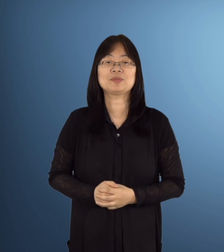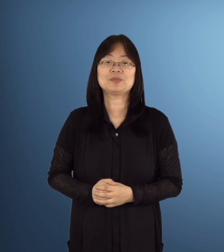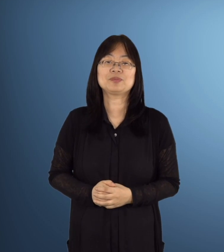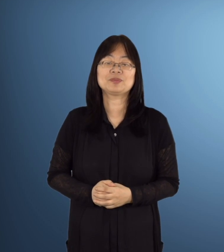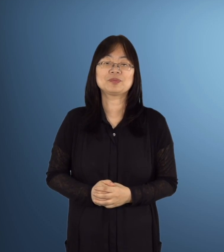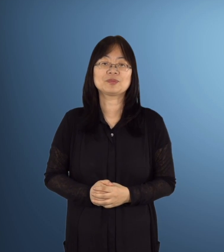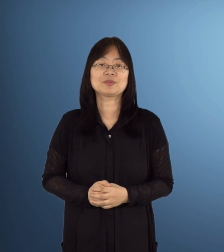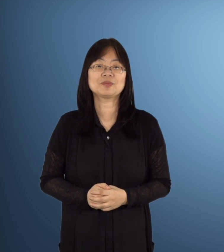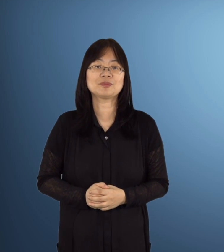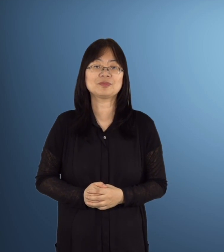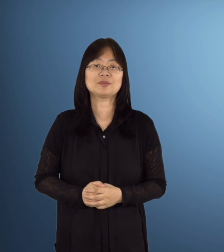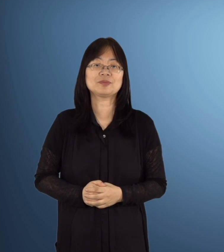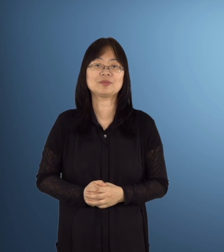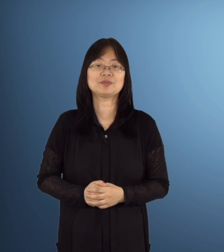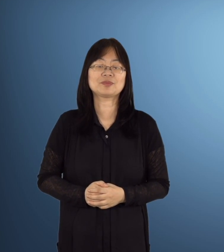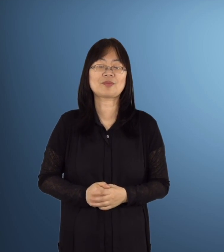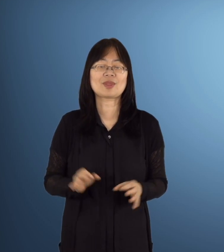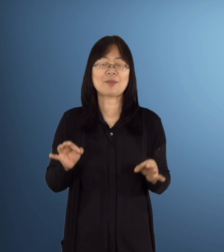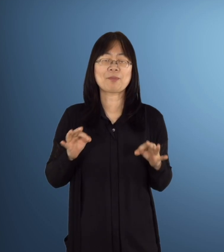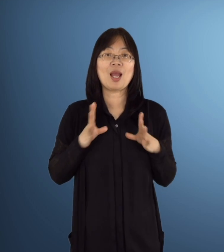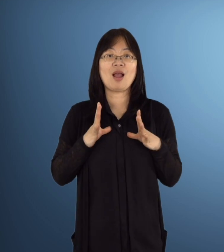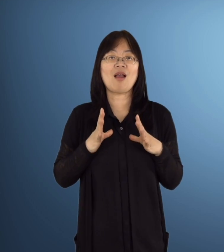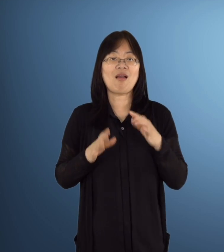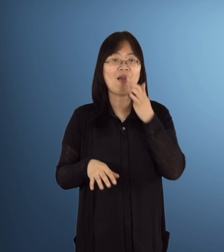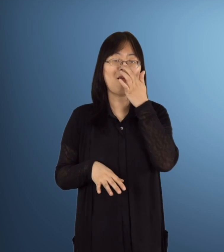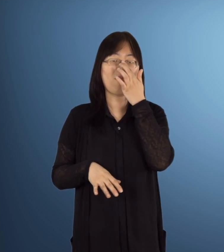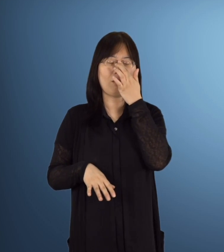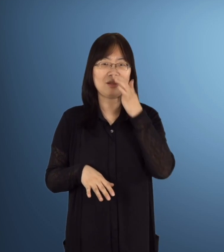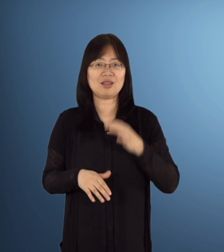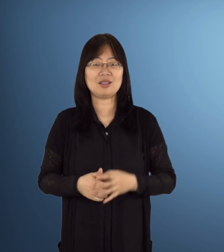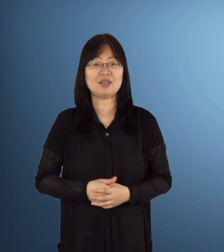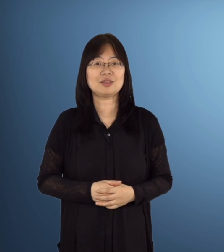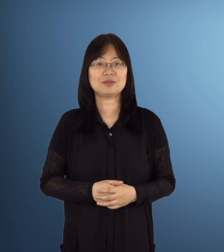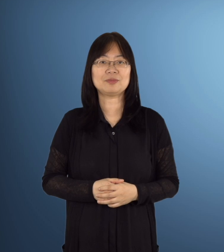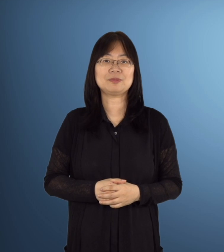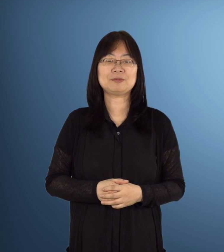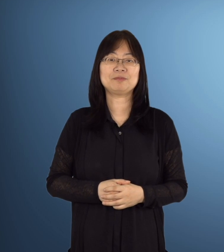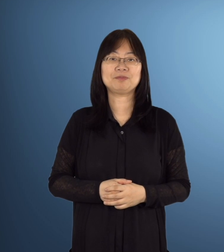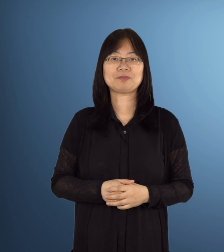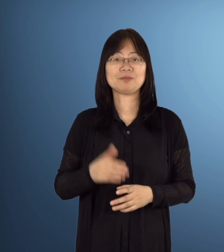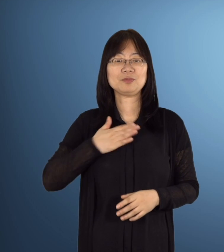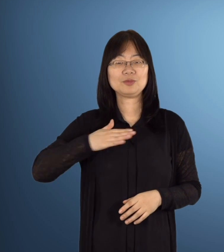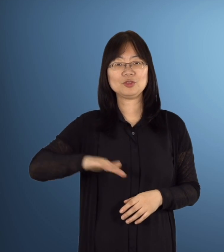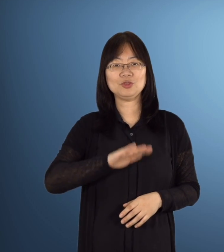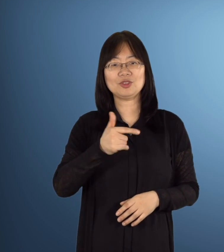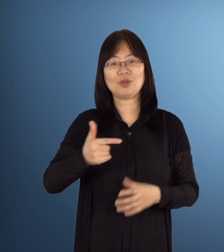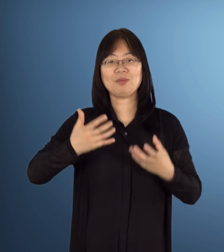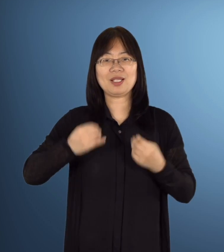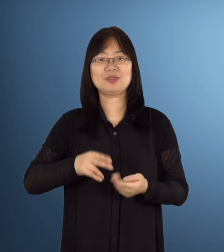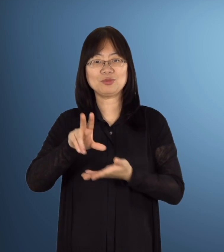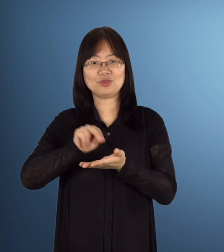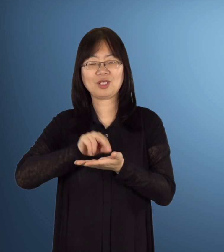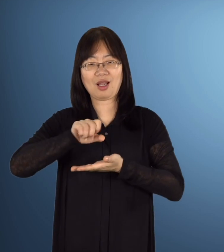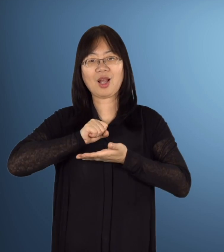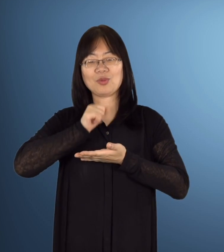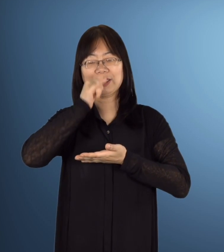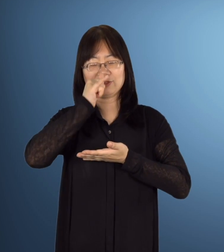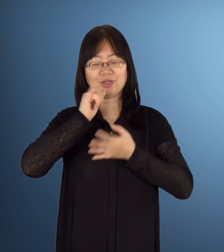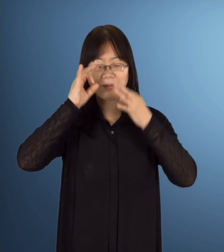시작했어요. 그래서 깜짝 놀랐죠. 야, 우리가 너무나 많은 문제를 안고